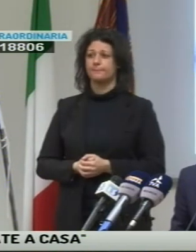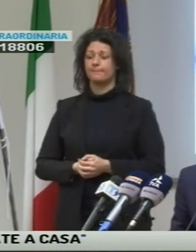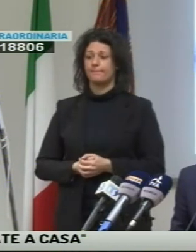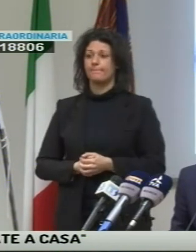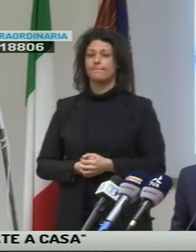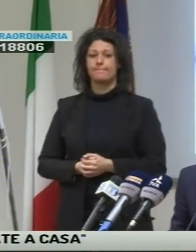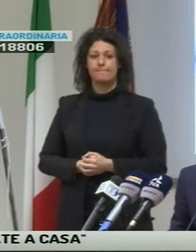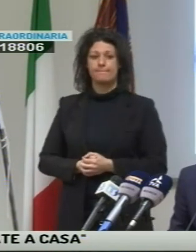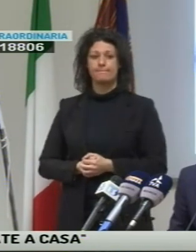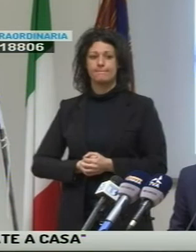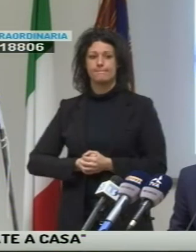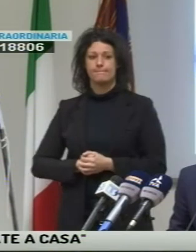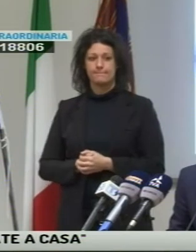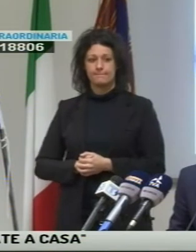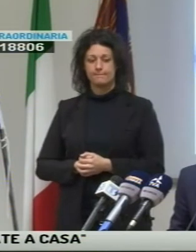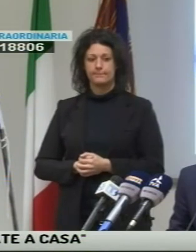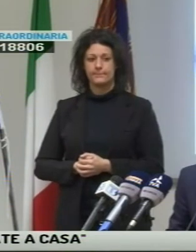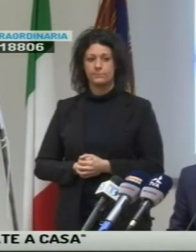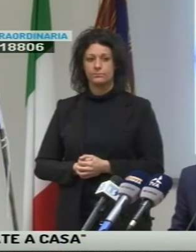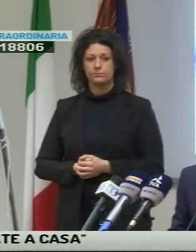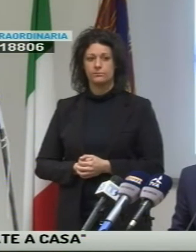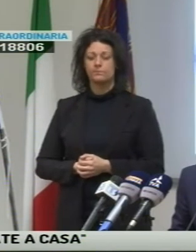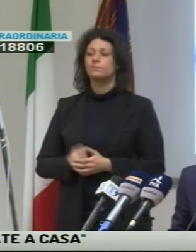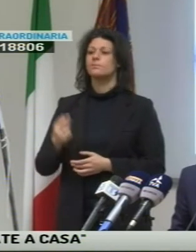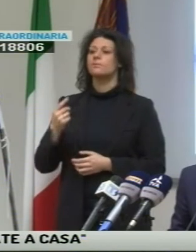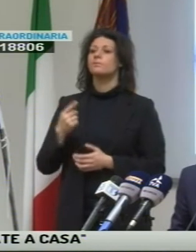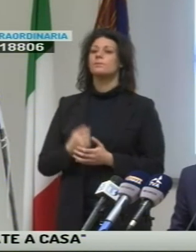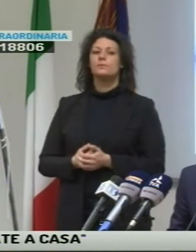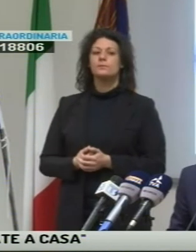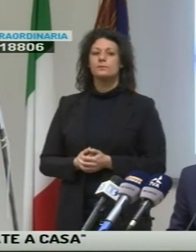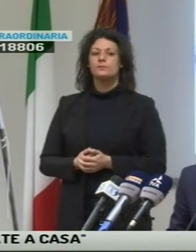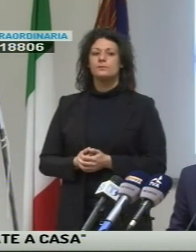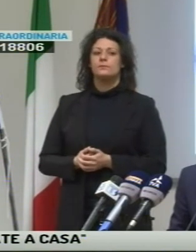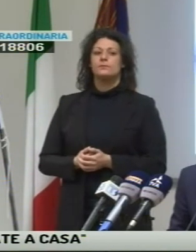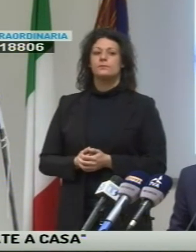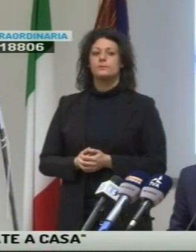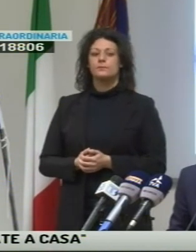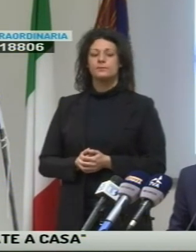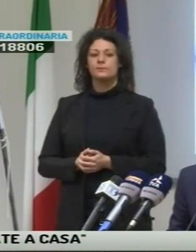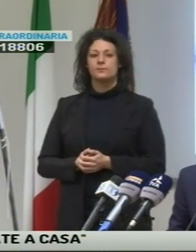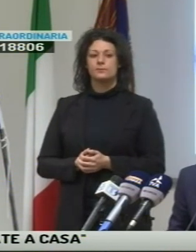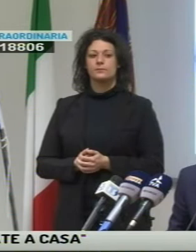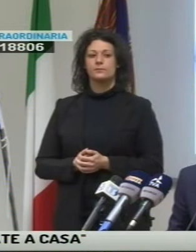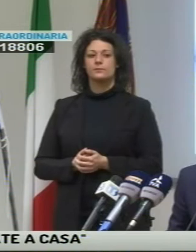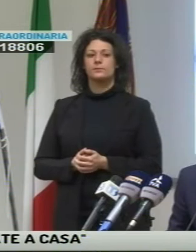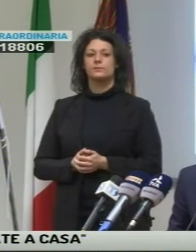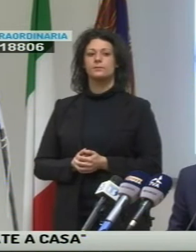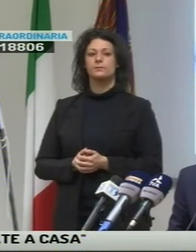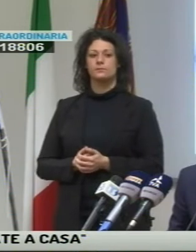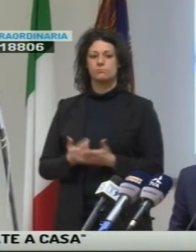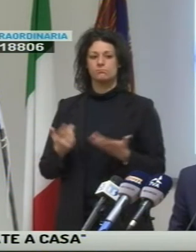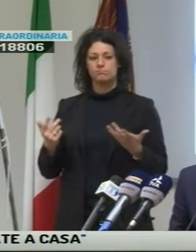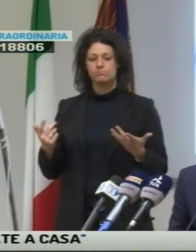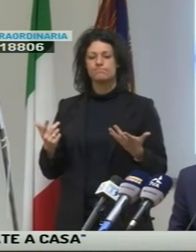Proprio alla luce della sospensione delle attività di infermieri negli ospedali, mi segnalano, non so